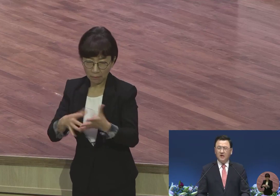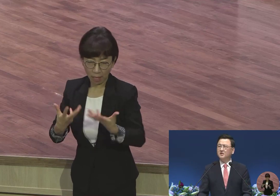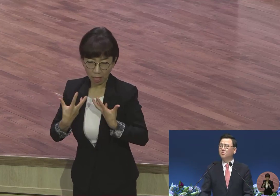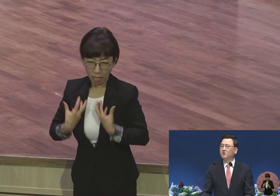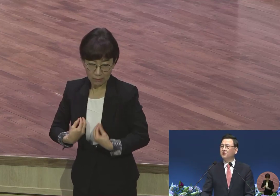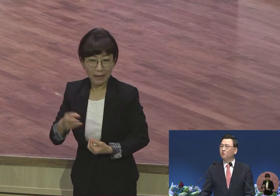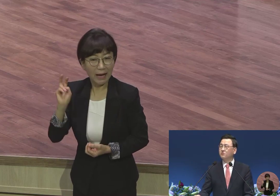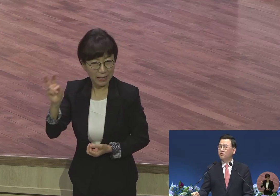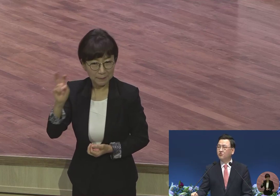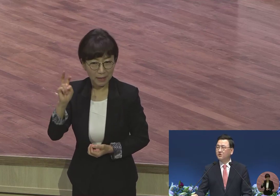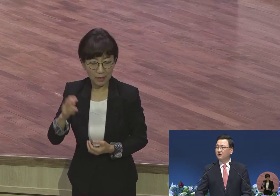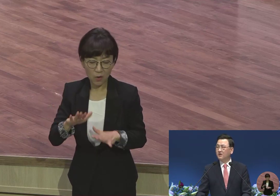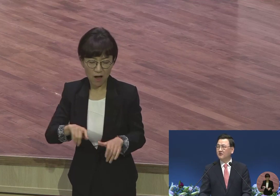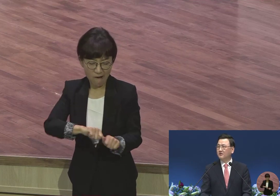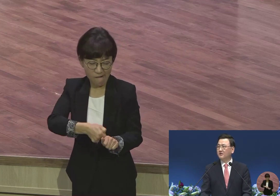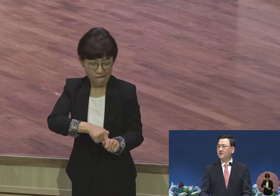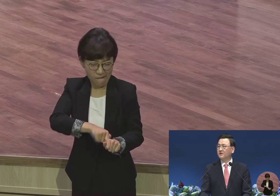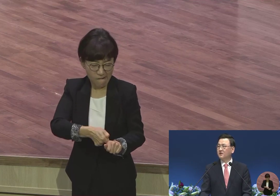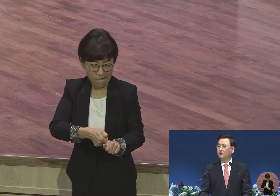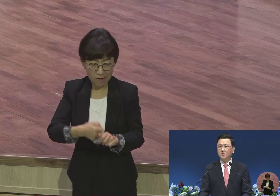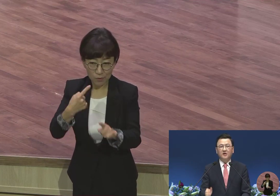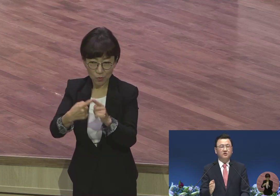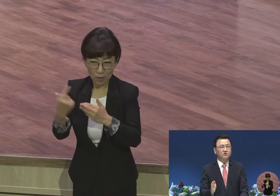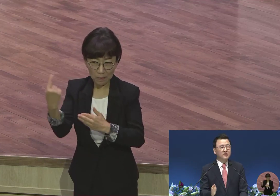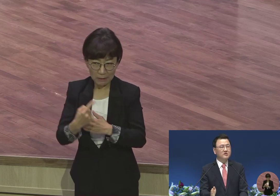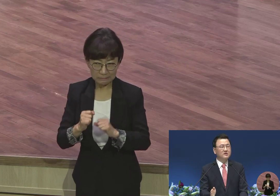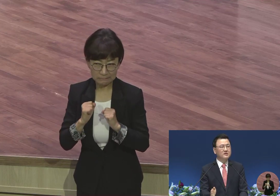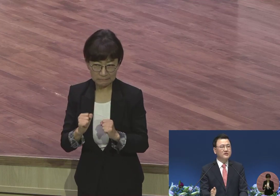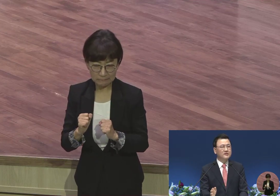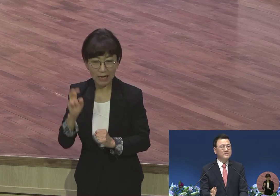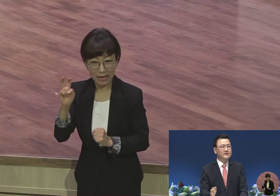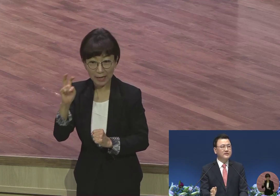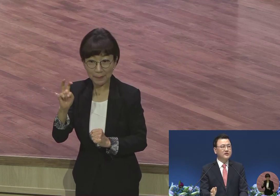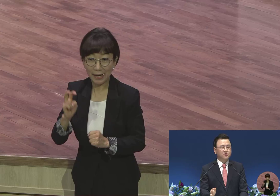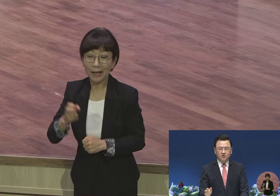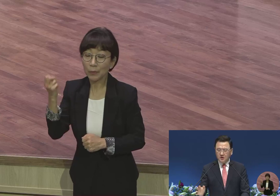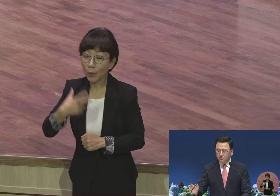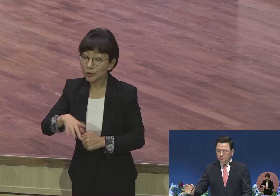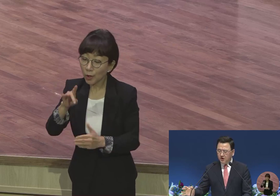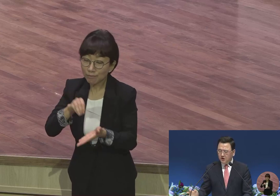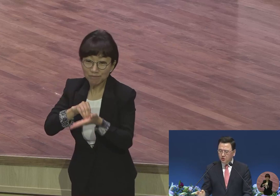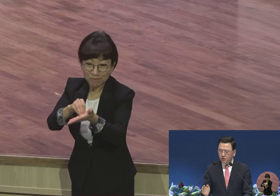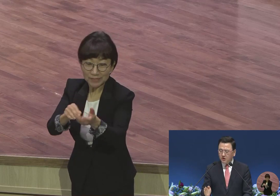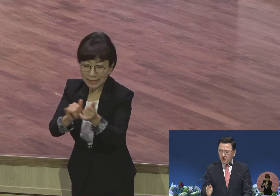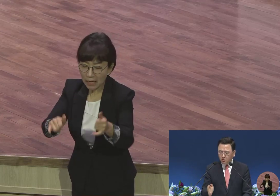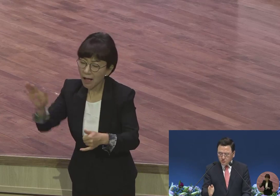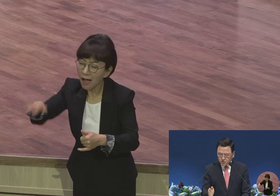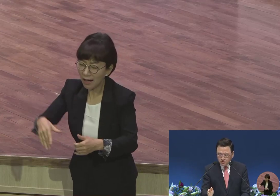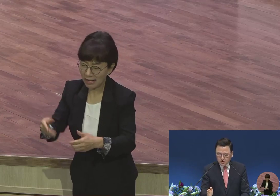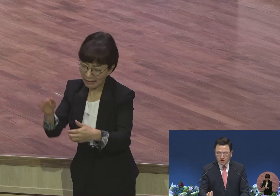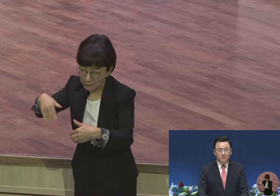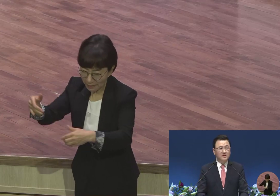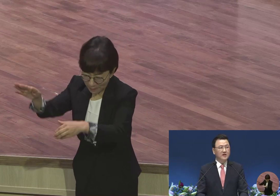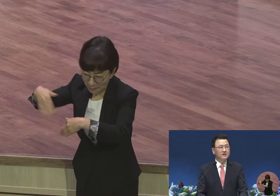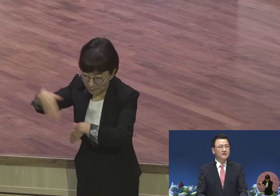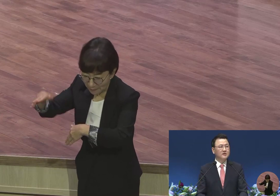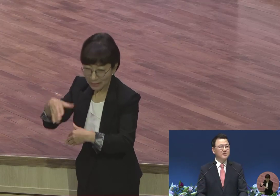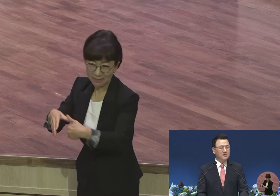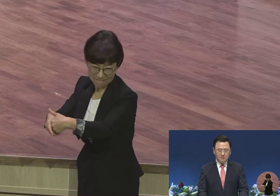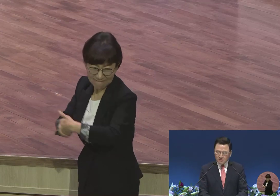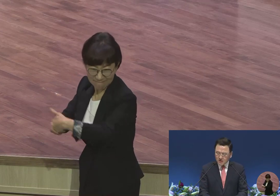맞이 못해서 오신 분도 있을 거예요. 또 세 가족 중에서는 주위의 분들의 인도로 따라 오신 분도 있을